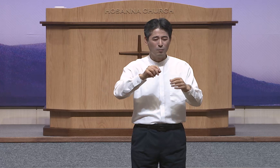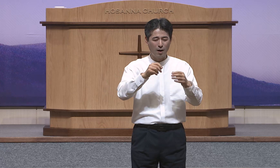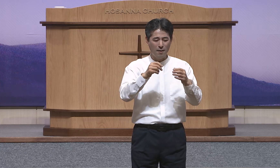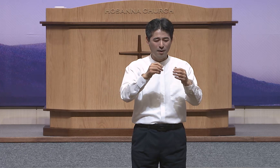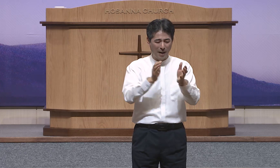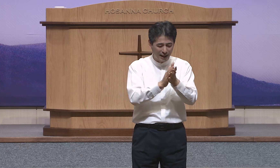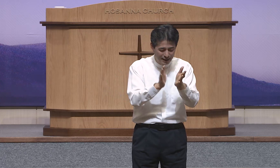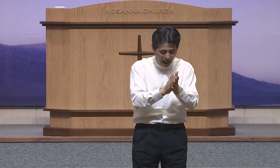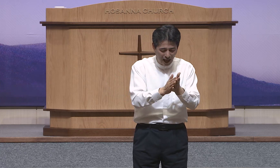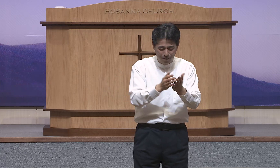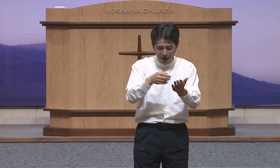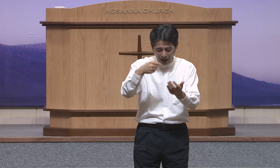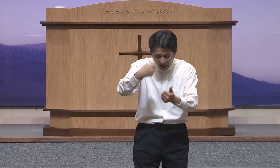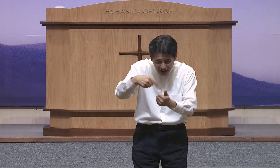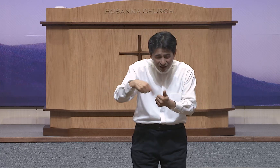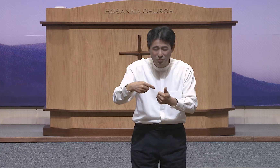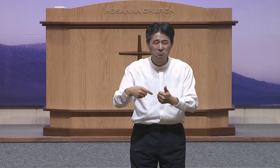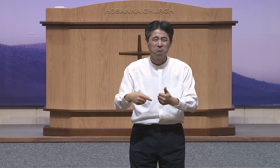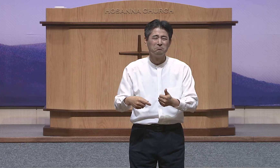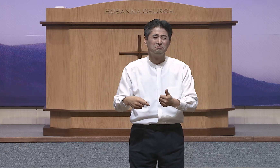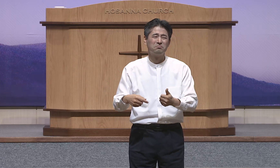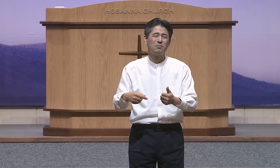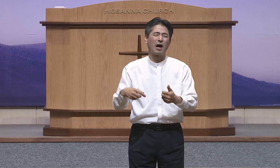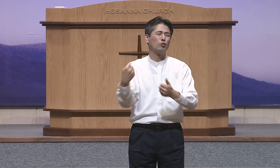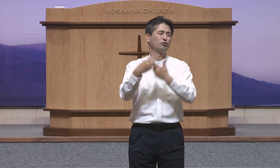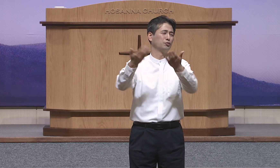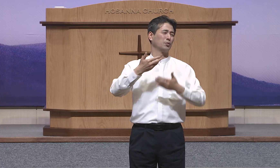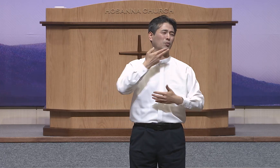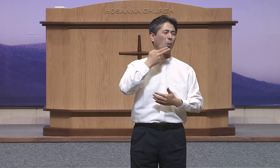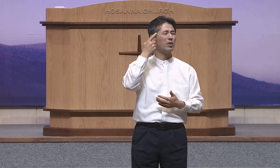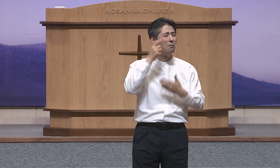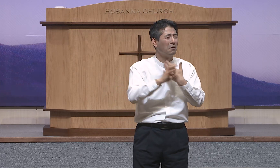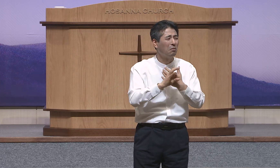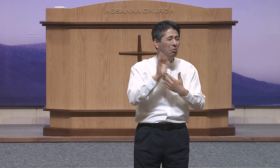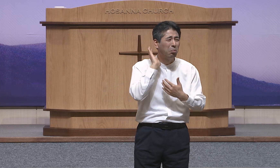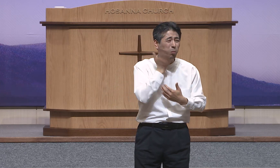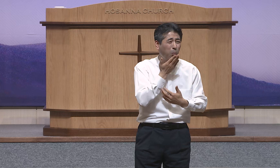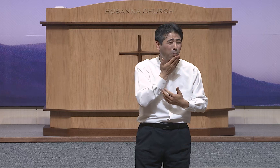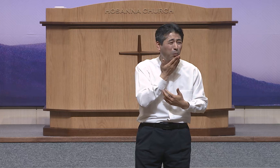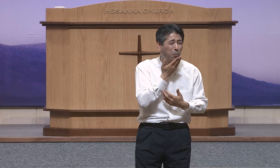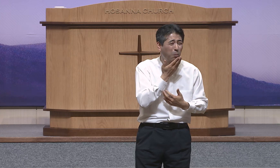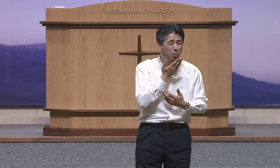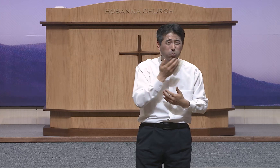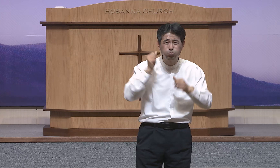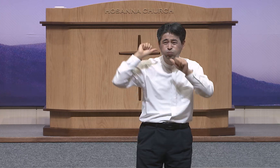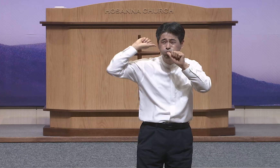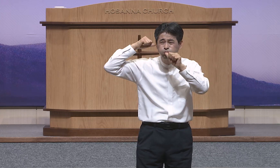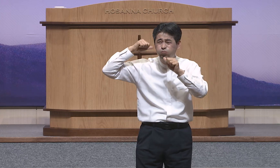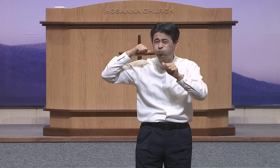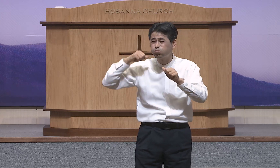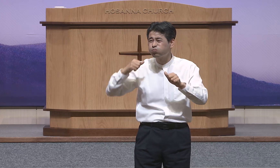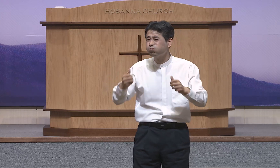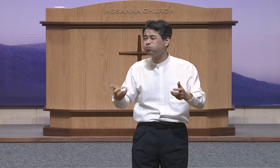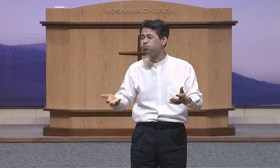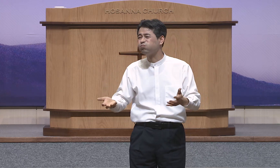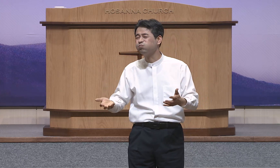음악은 박자 뭐 이런 거 배운 적이 없어요. 왜냐하면 농인이기 때문에 못